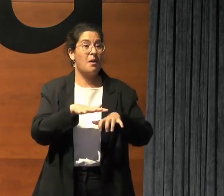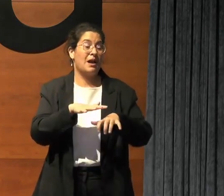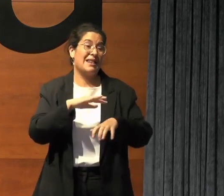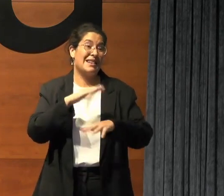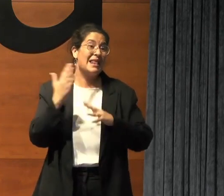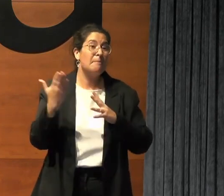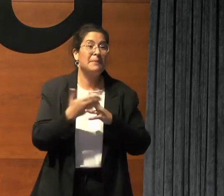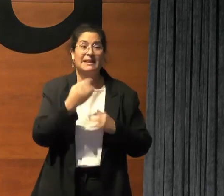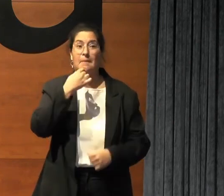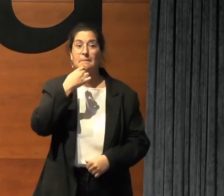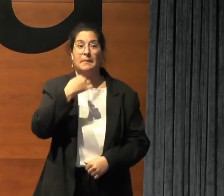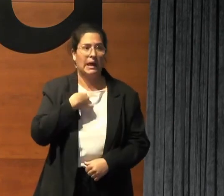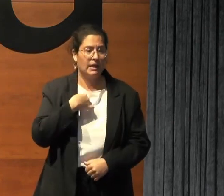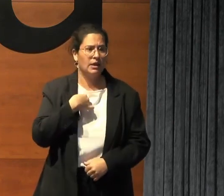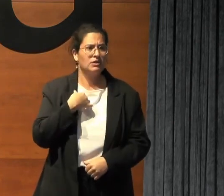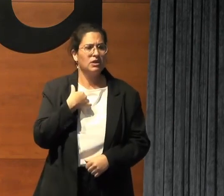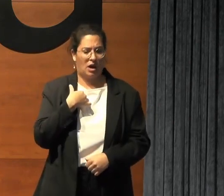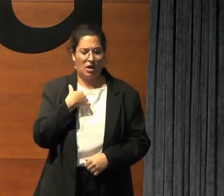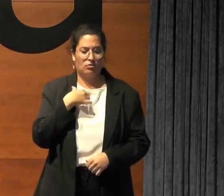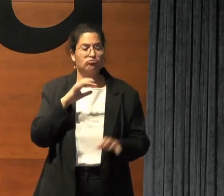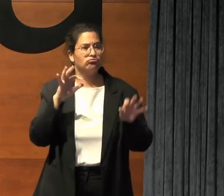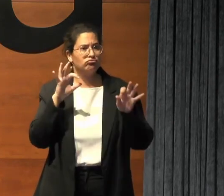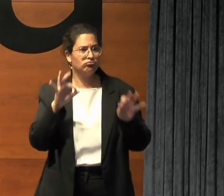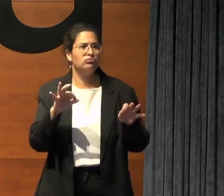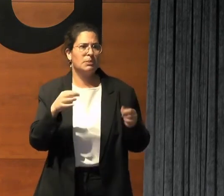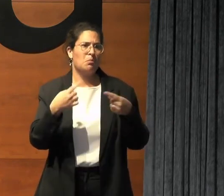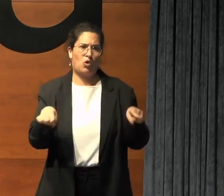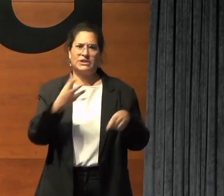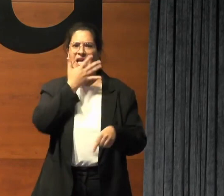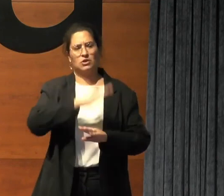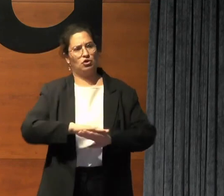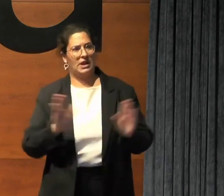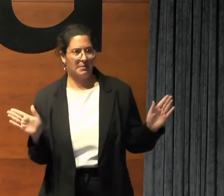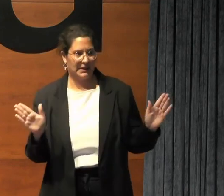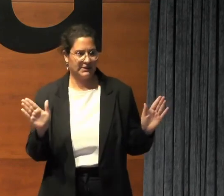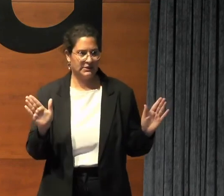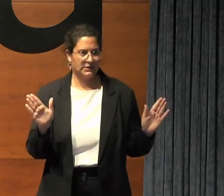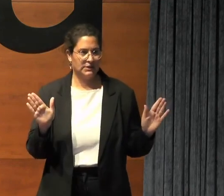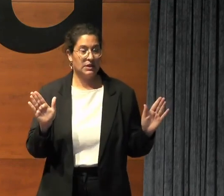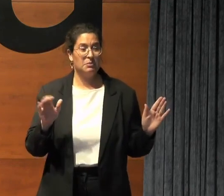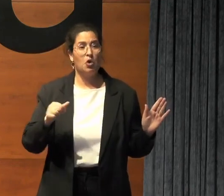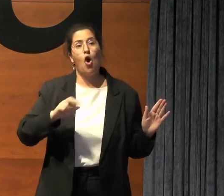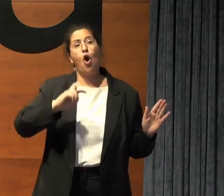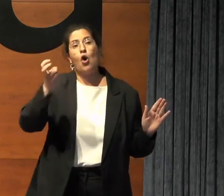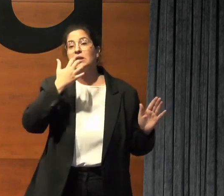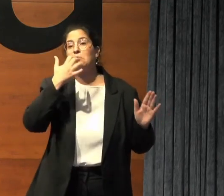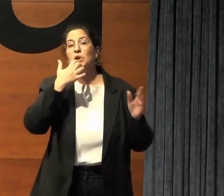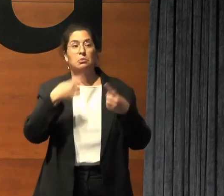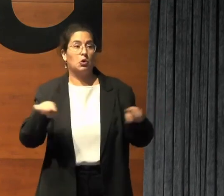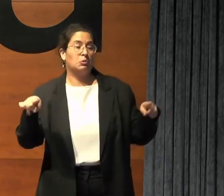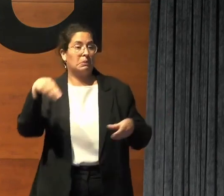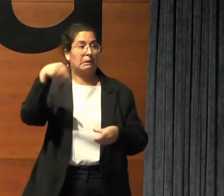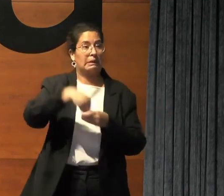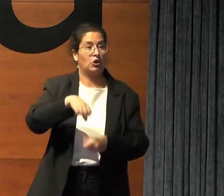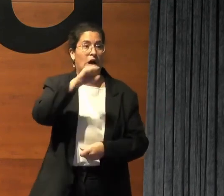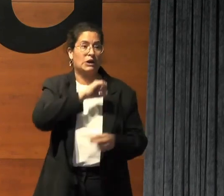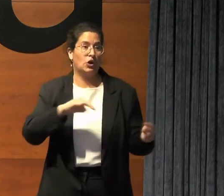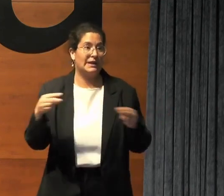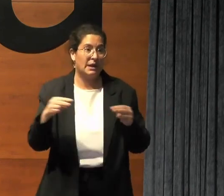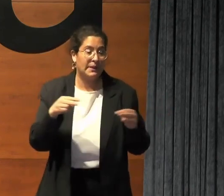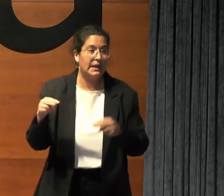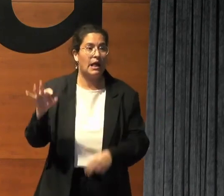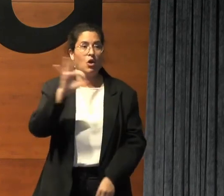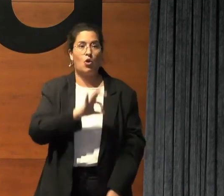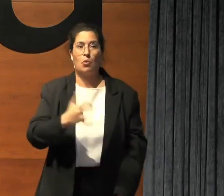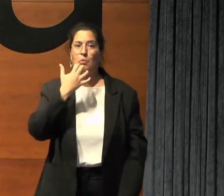por ejemplo, la mitad me respondieron que indicaban que estaba sonando música y no